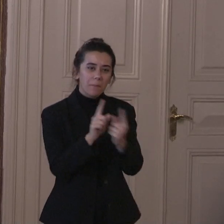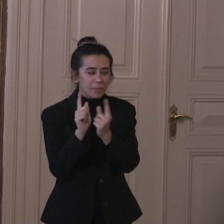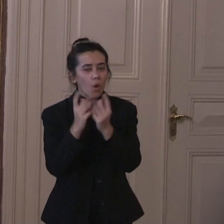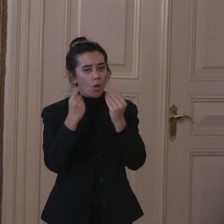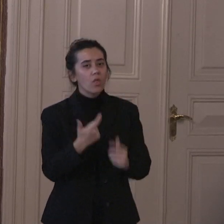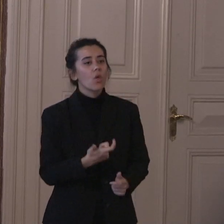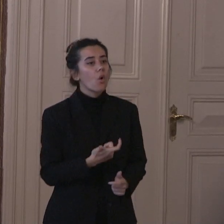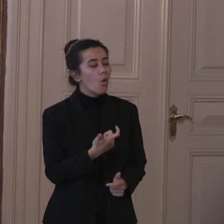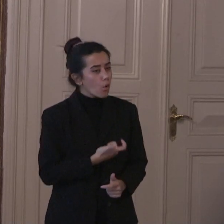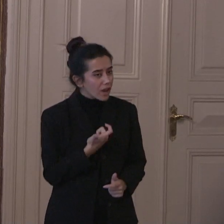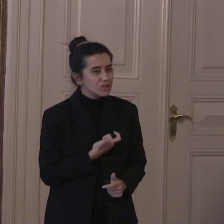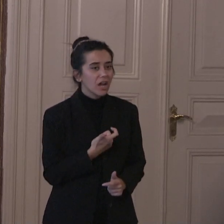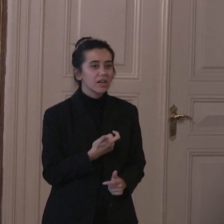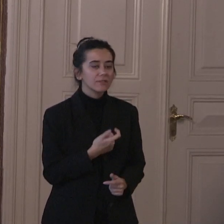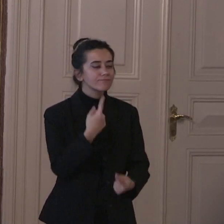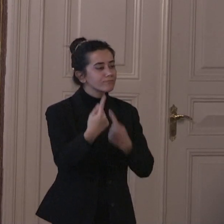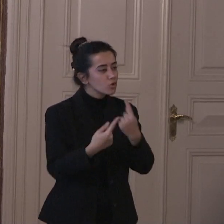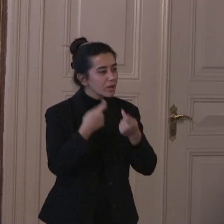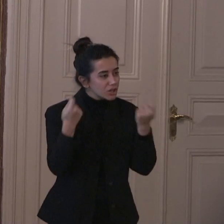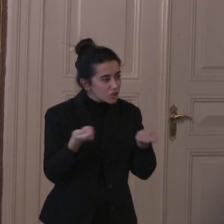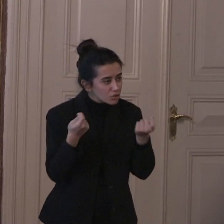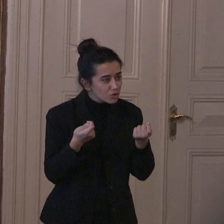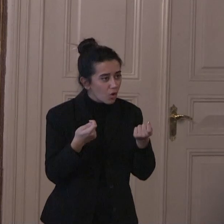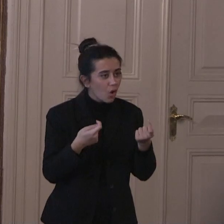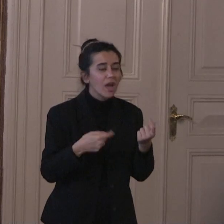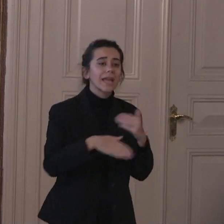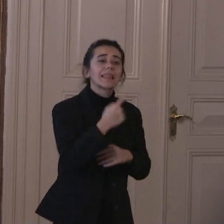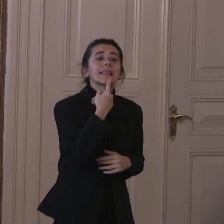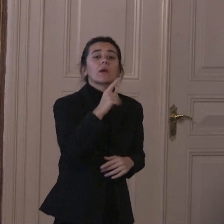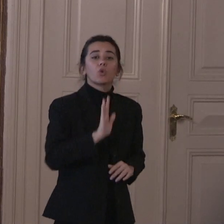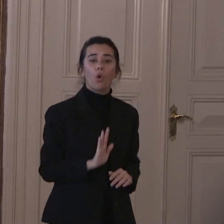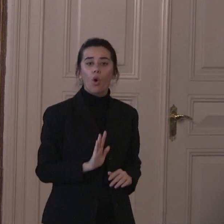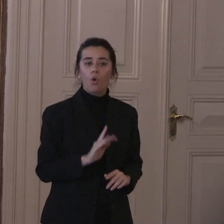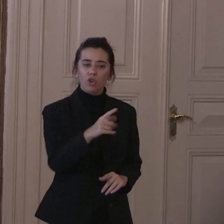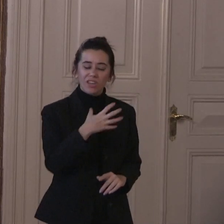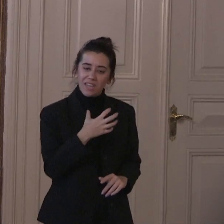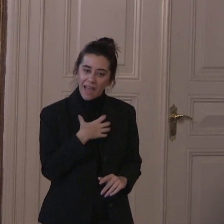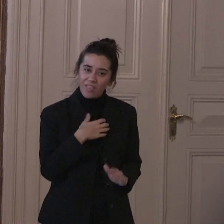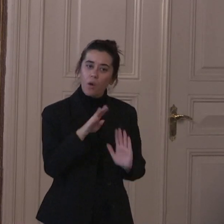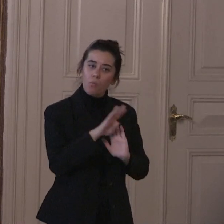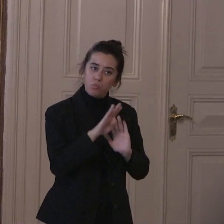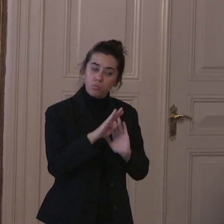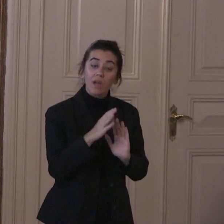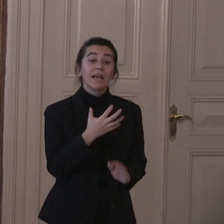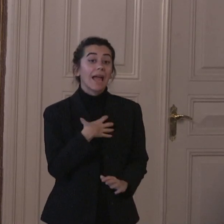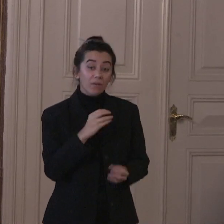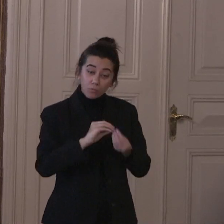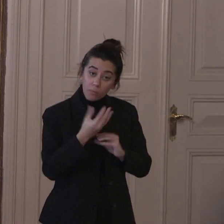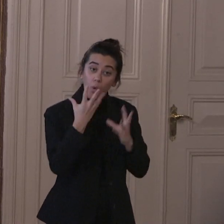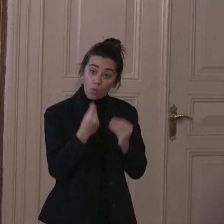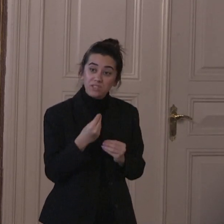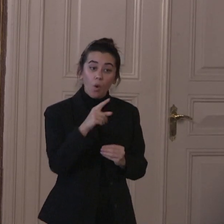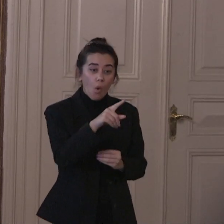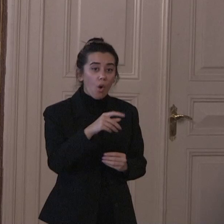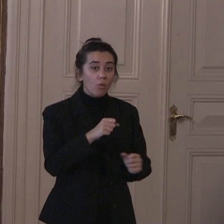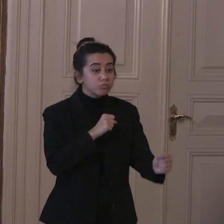ve her zaman onları en uygun şekilde yönlendirmek için kendi problemleri olsa belki de o kadar uğraşmazlar